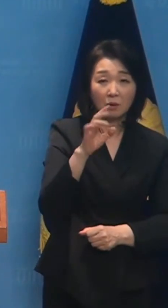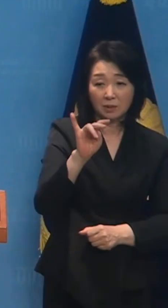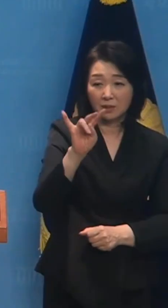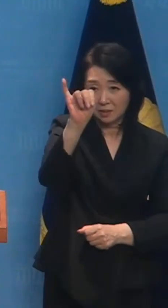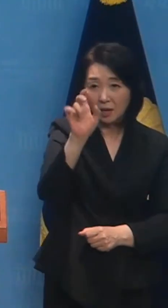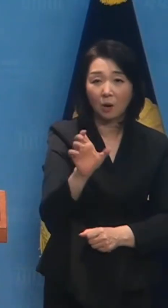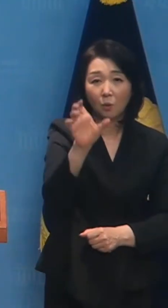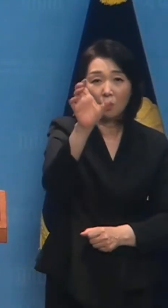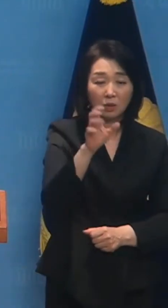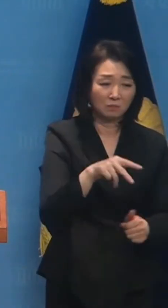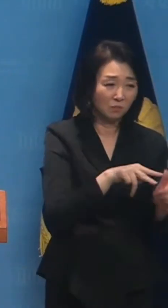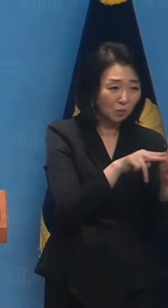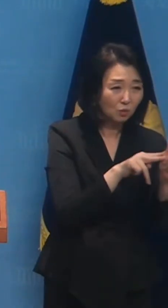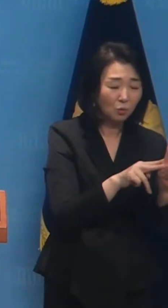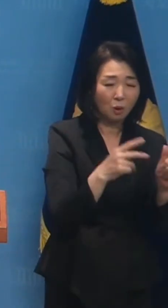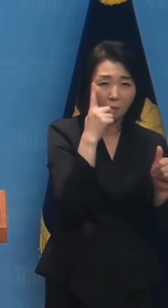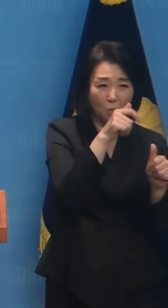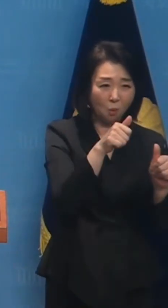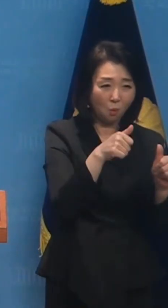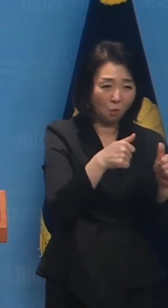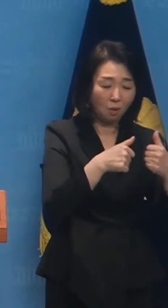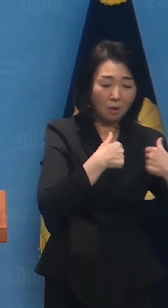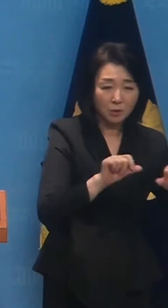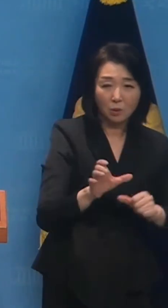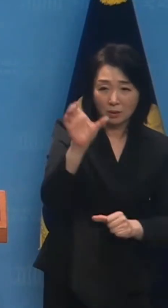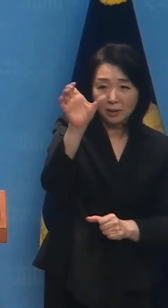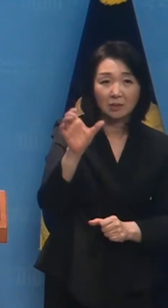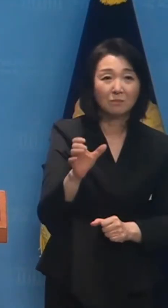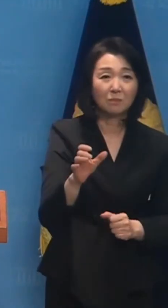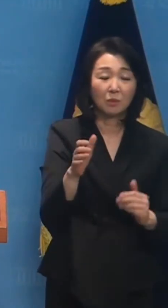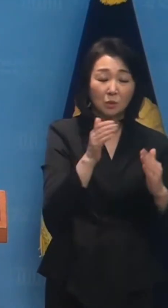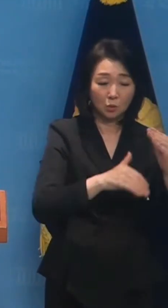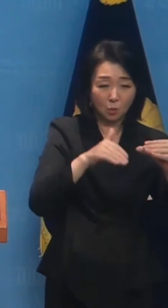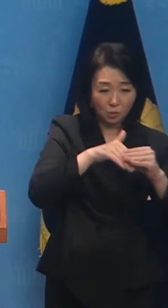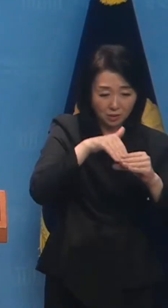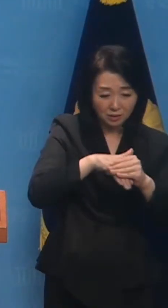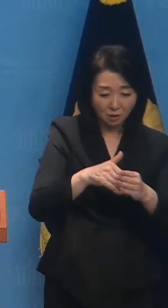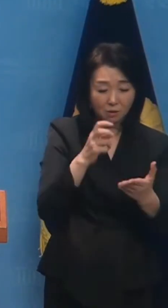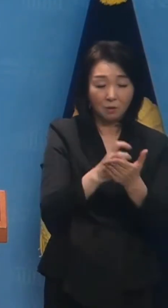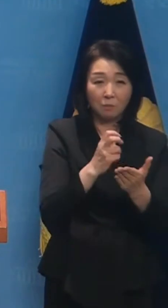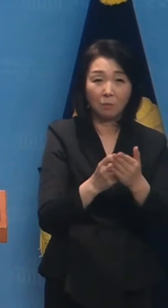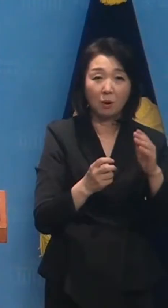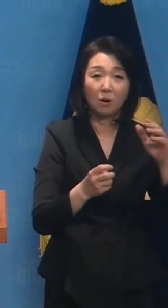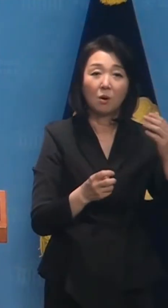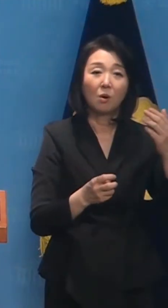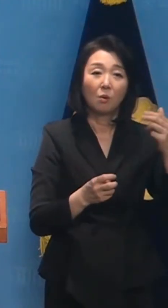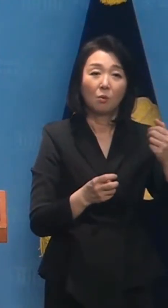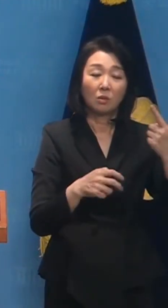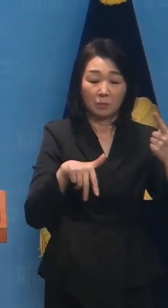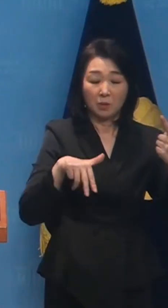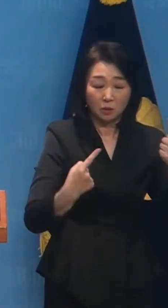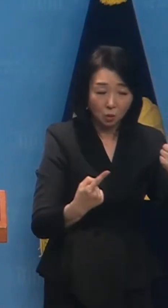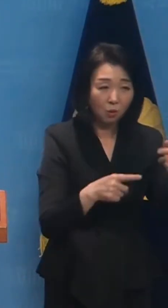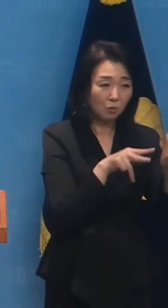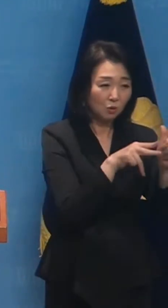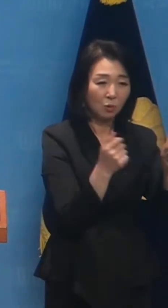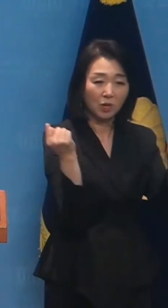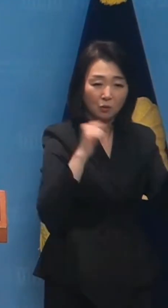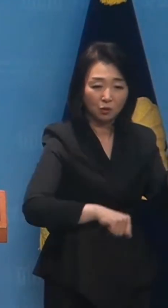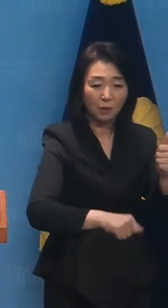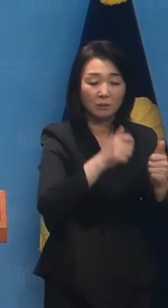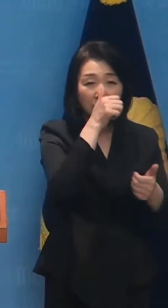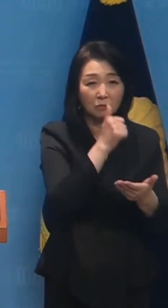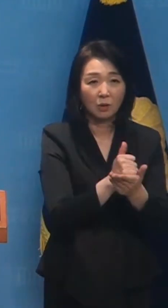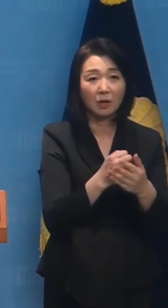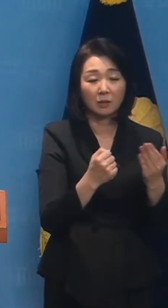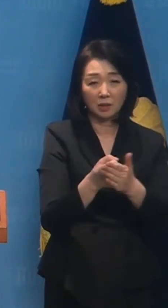비방 및 모욕 게시물이 공직선거법 제251조 후보자 비방죄 위반 혐의로 즉시